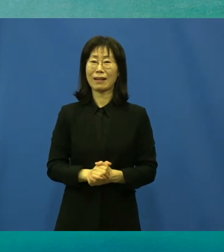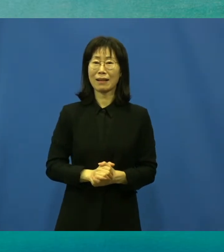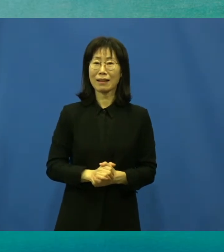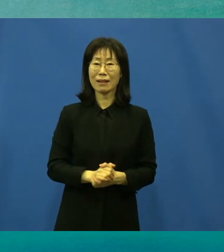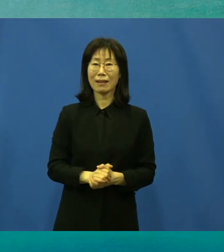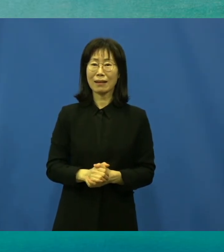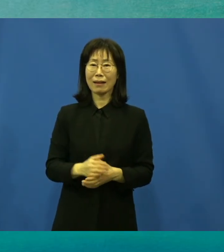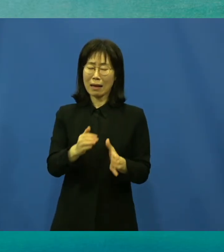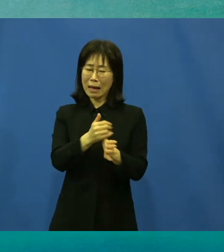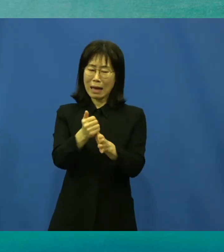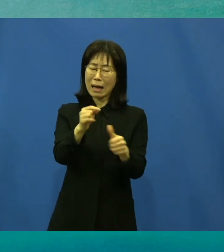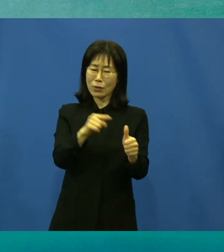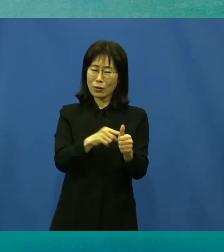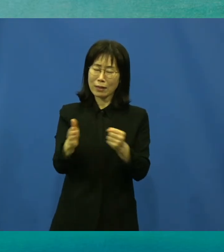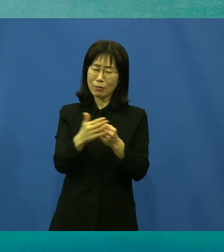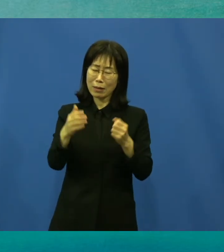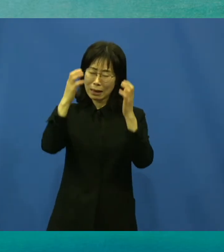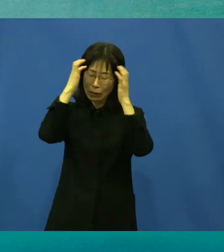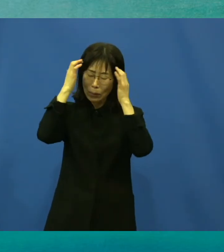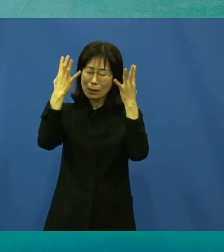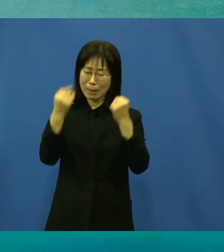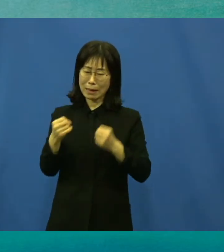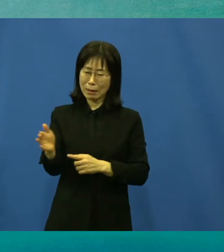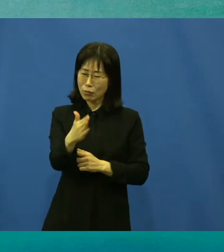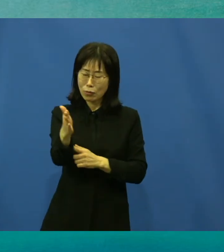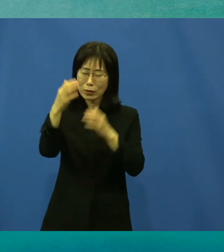요나 때문에 고생하는 사람 많아요.